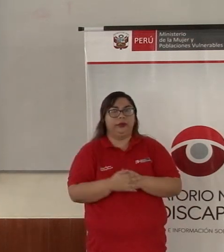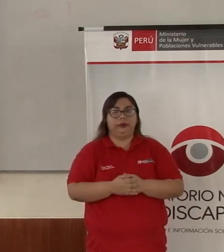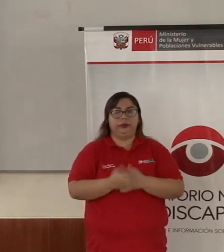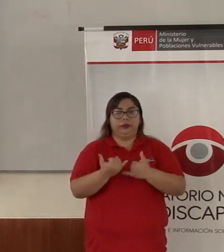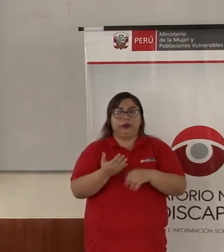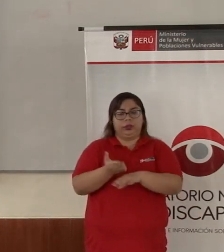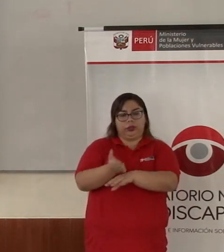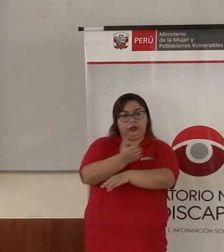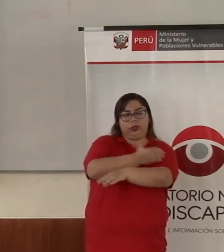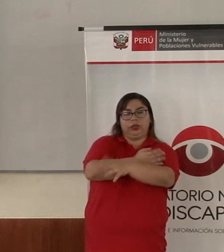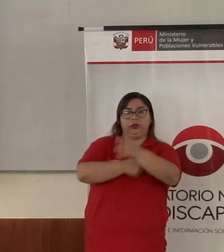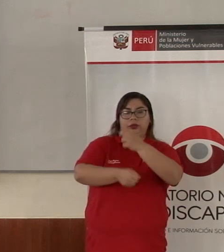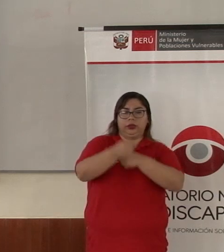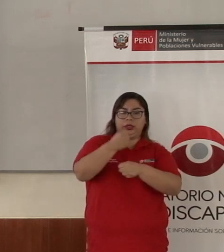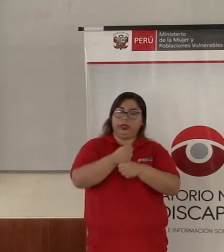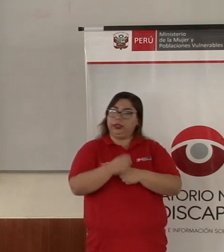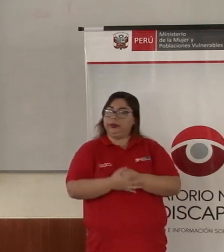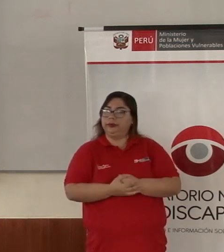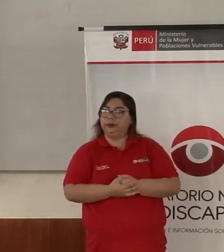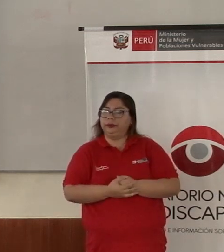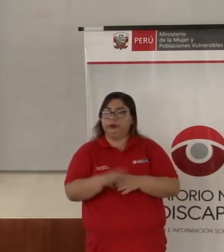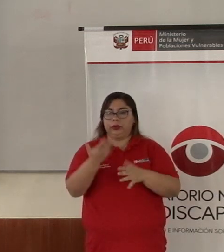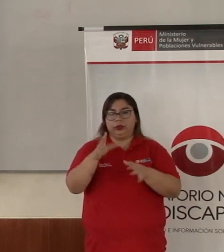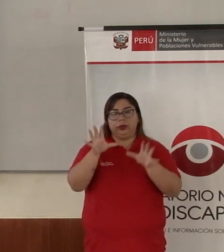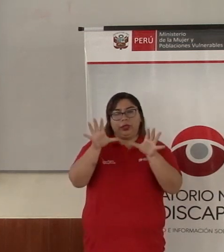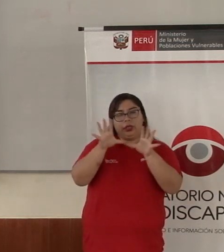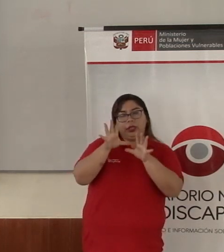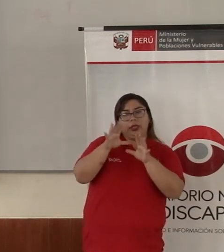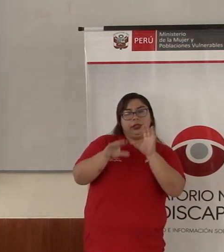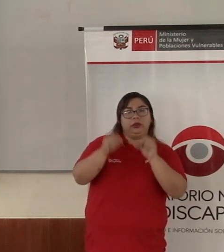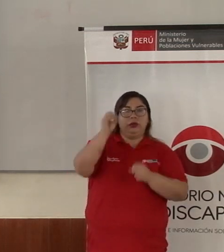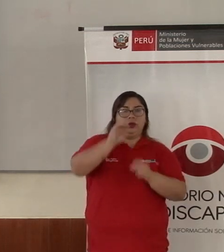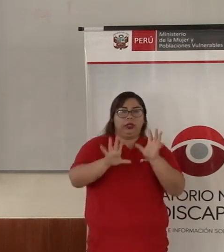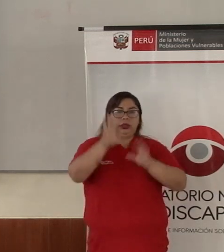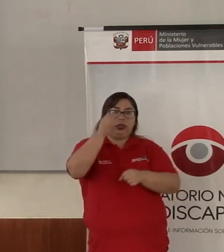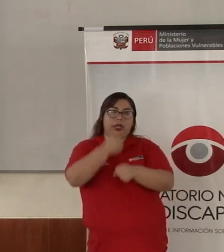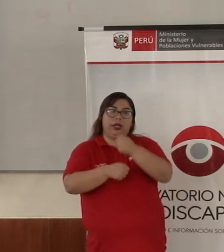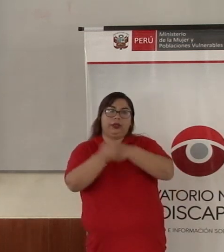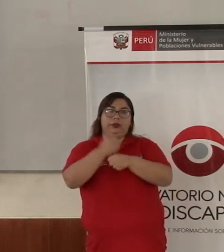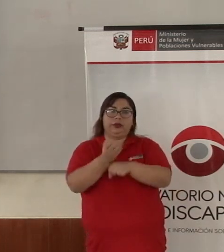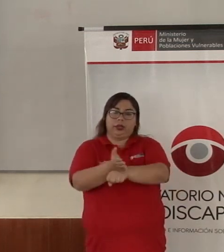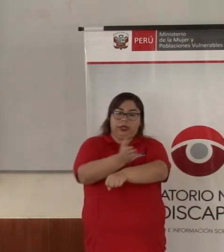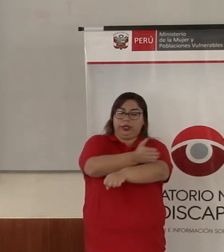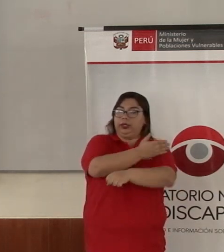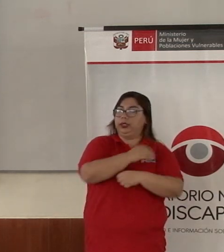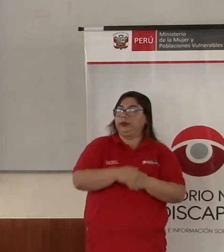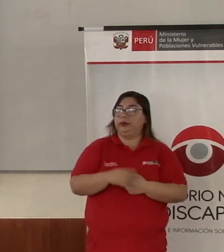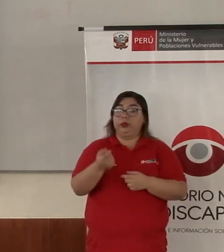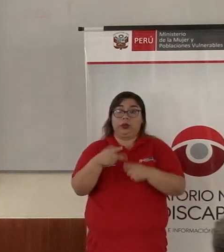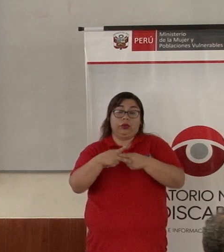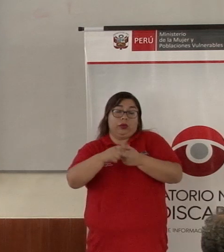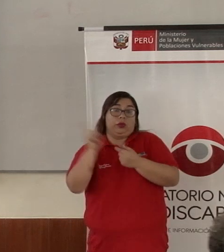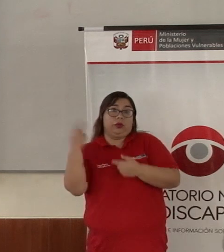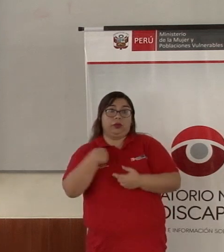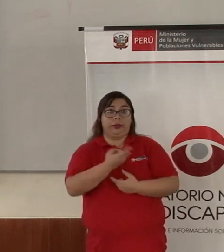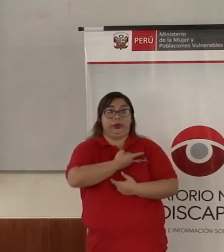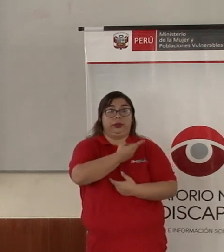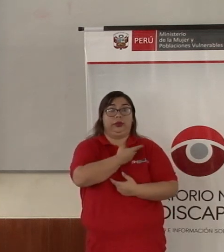hasta hace unos años atrás, hablemos de un margen de unos 10, 15 años atrás, inclusive cuando yo empecé a estudiar